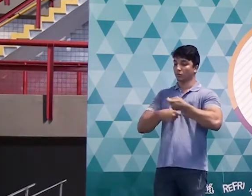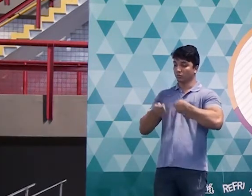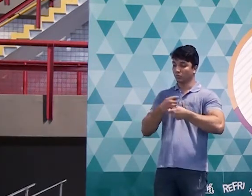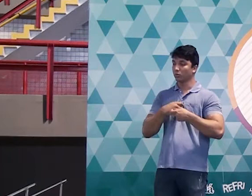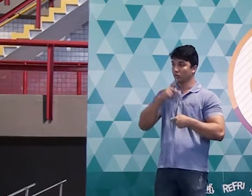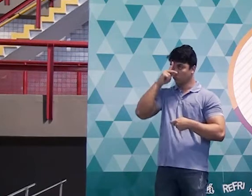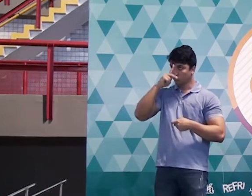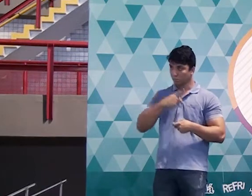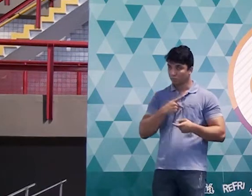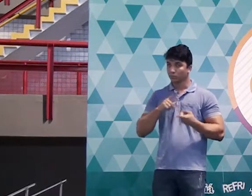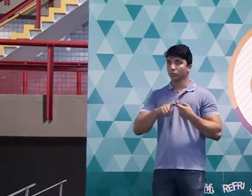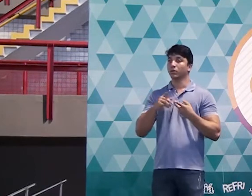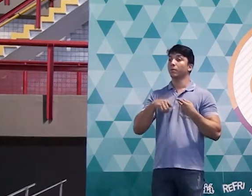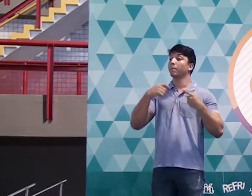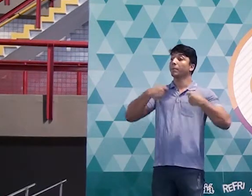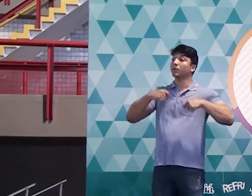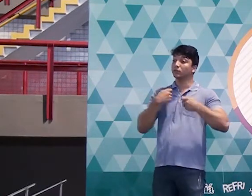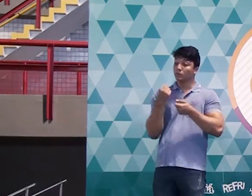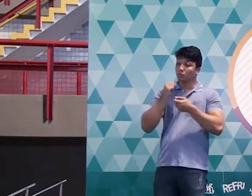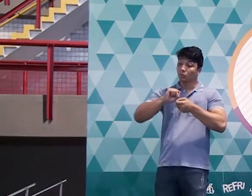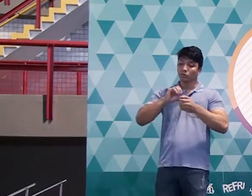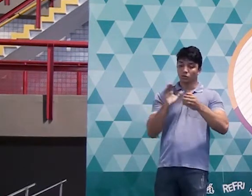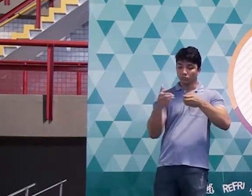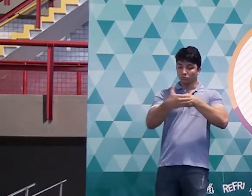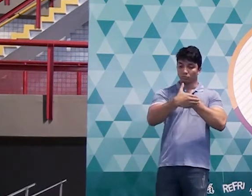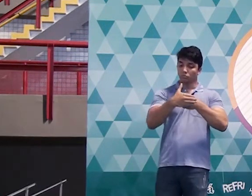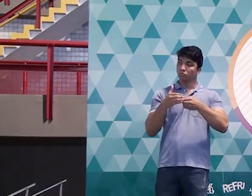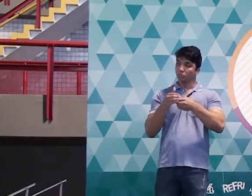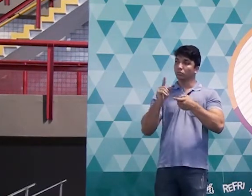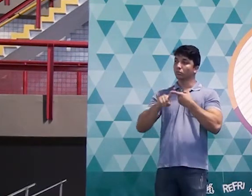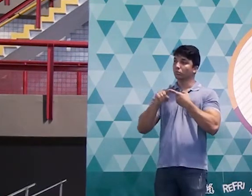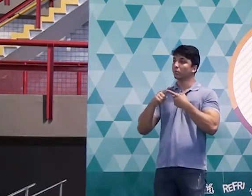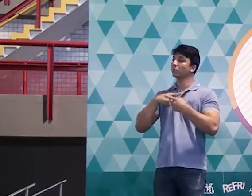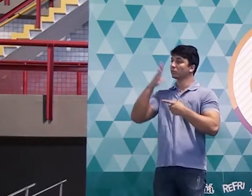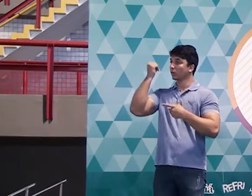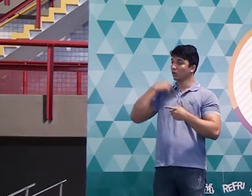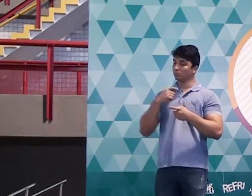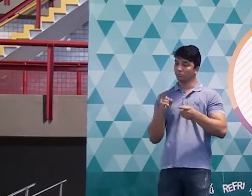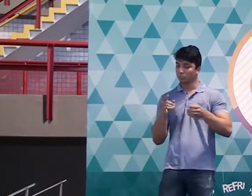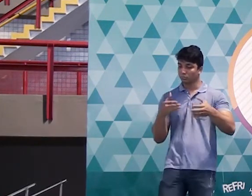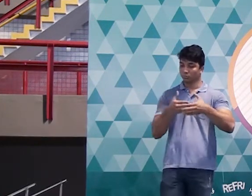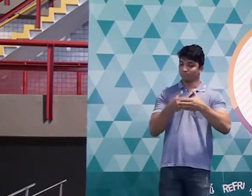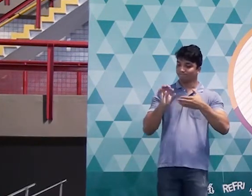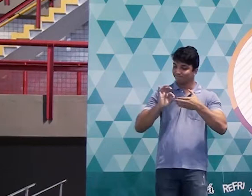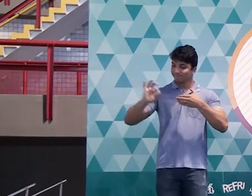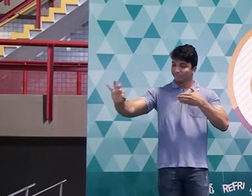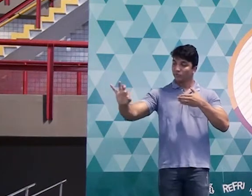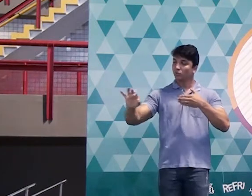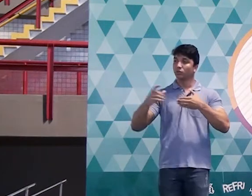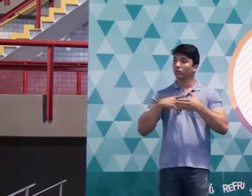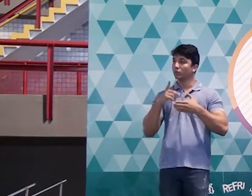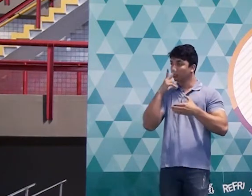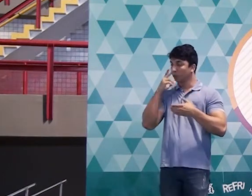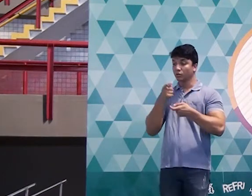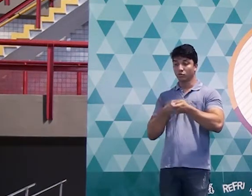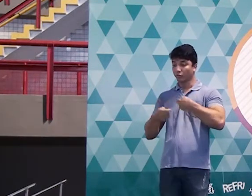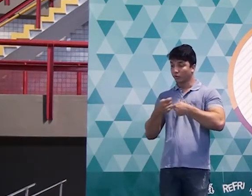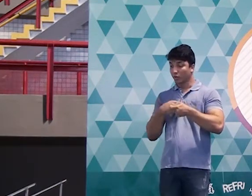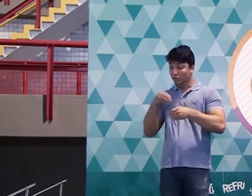sustentar. A gente tem que se proteger com os muros. Estamos isolados. Quase não fazemos